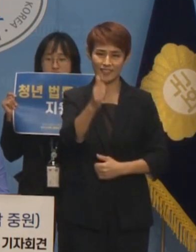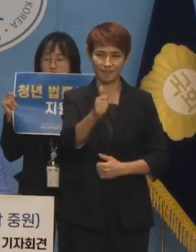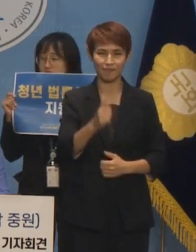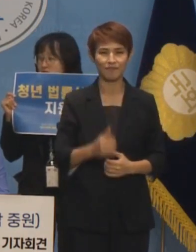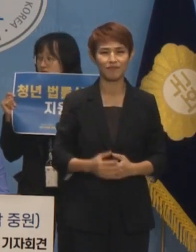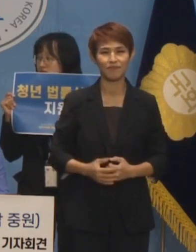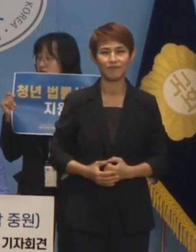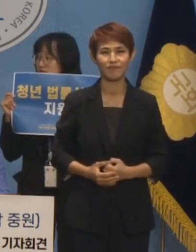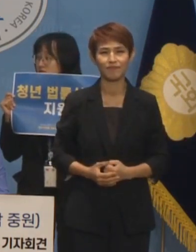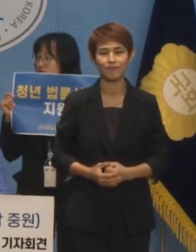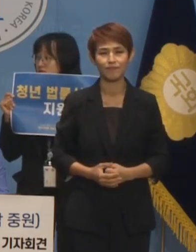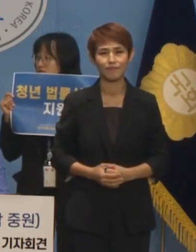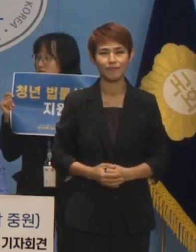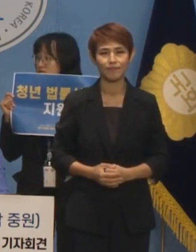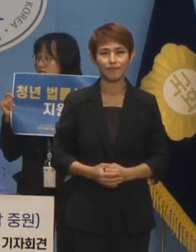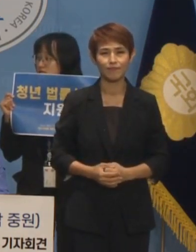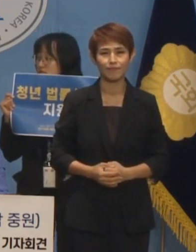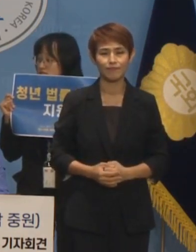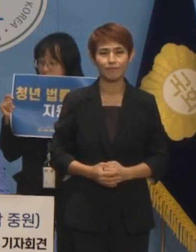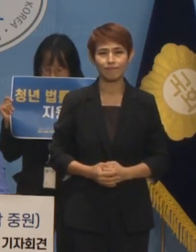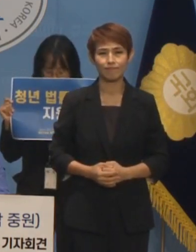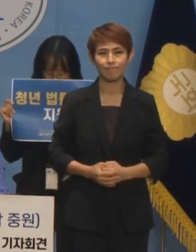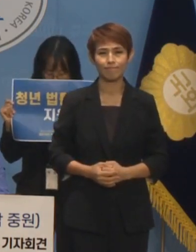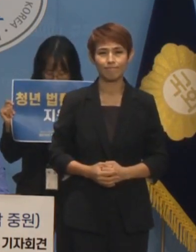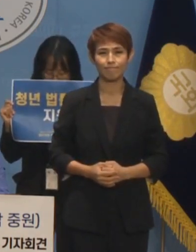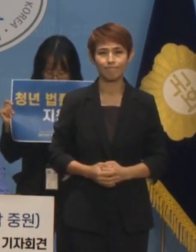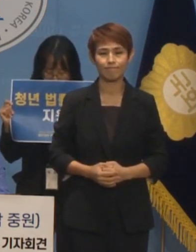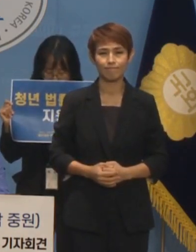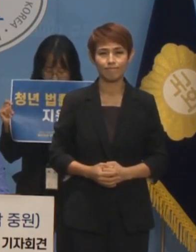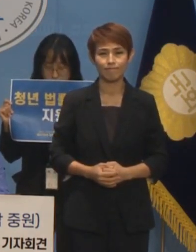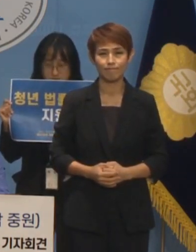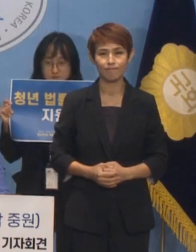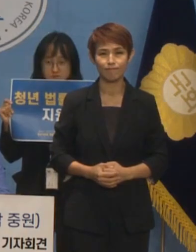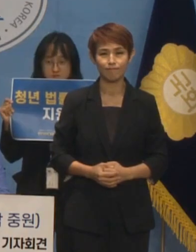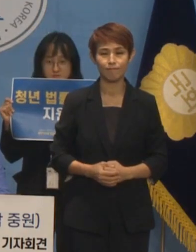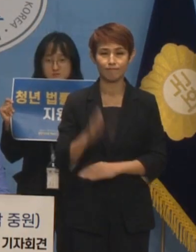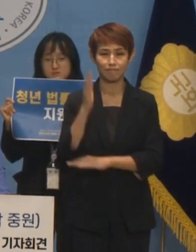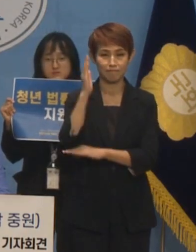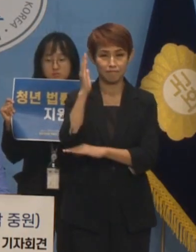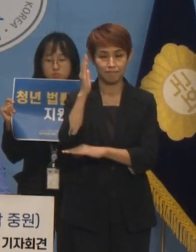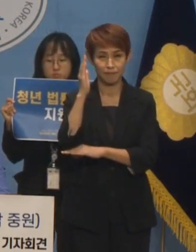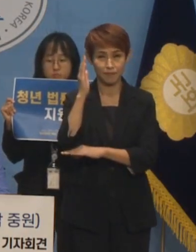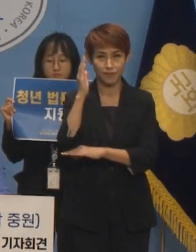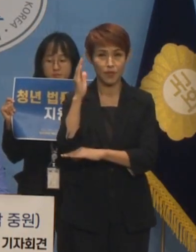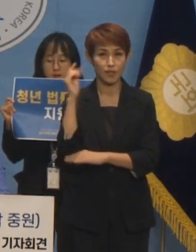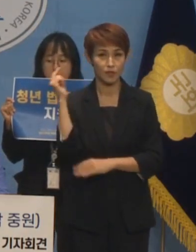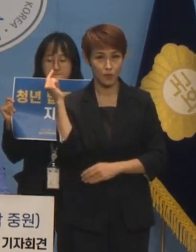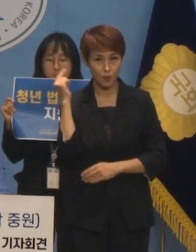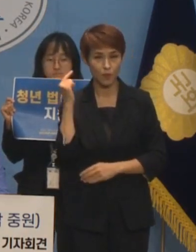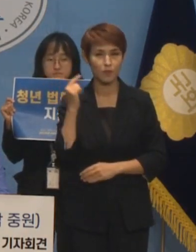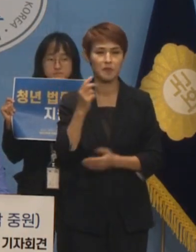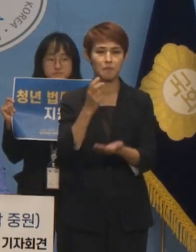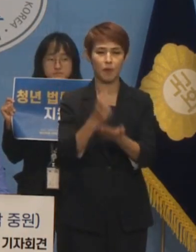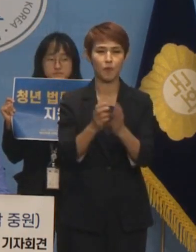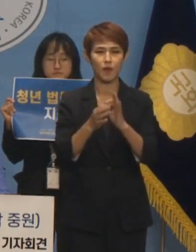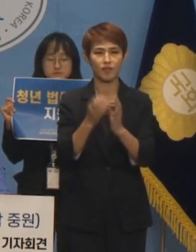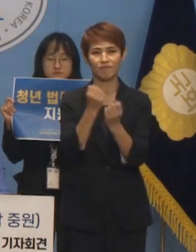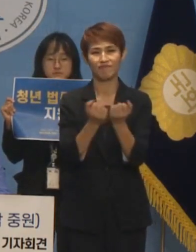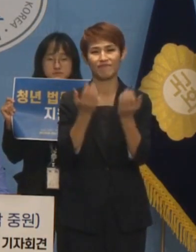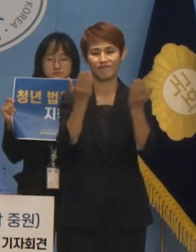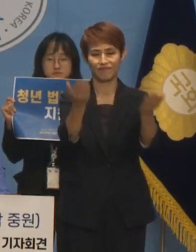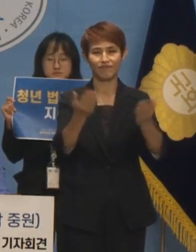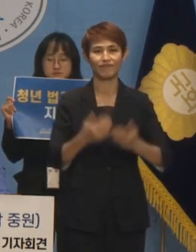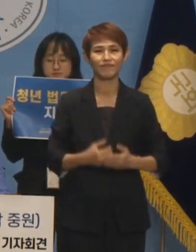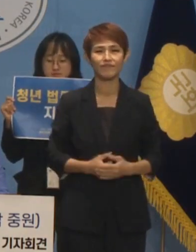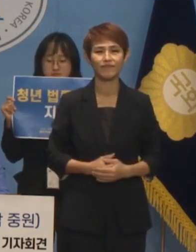함께하고 계십니다. 먼저 함께해 주신 분들의 말씀을 듣고 법안 소개를 포함한 기자회견문을 낭독하도록